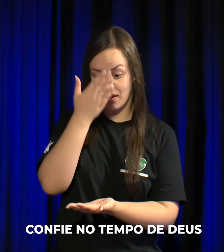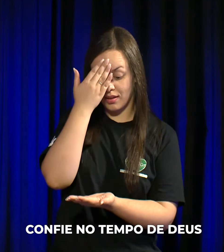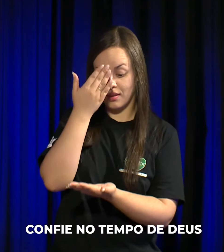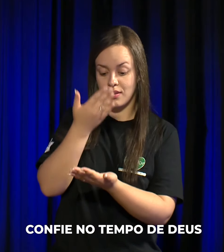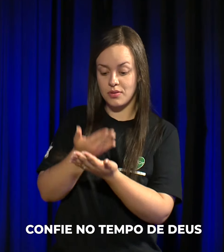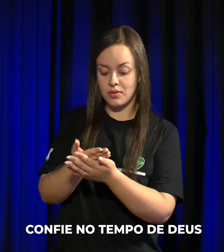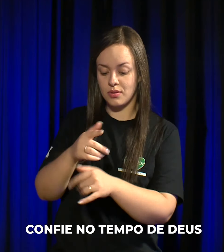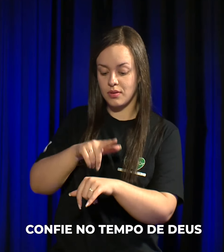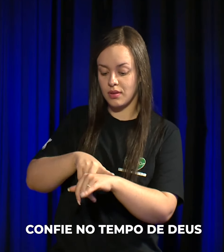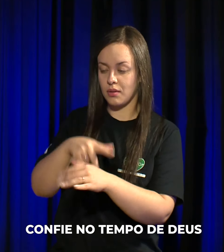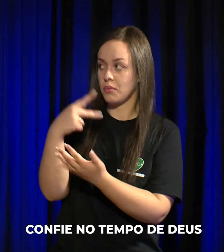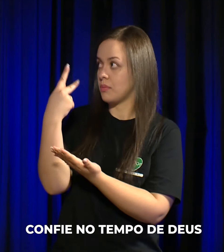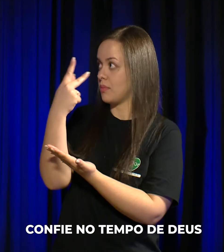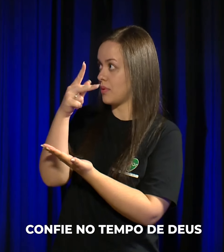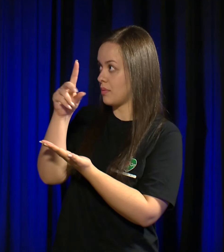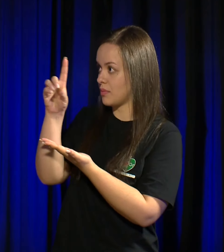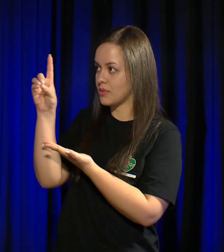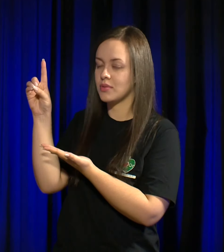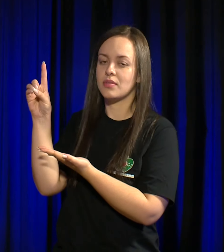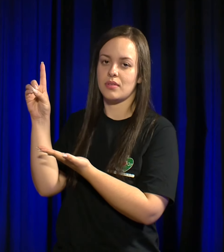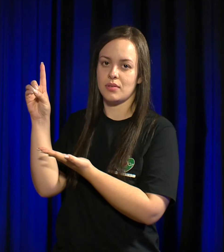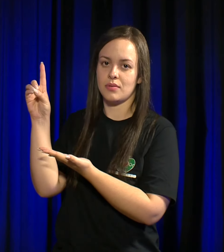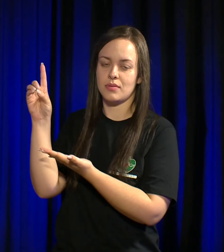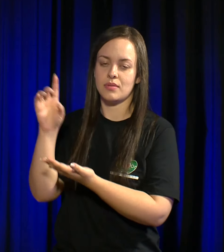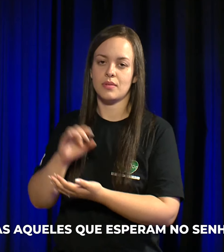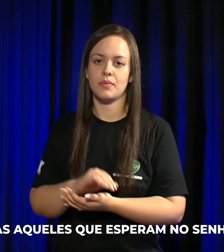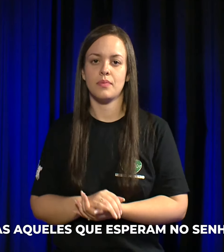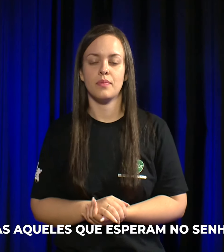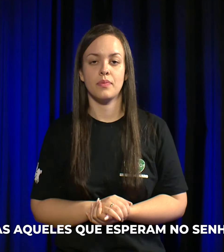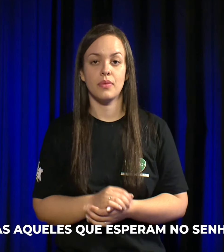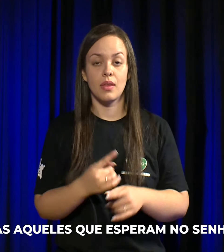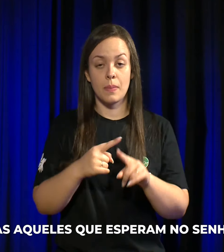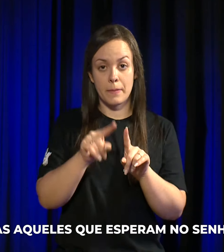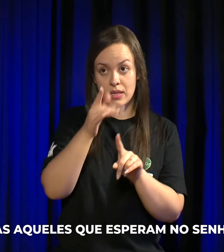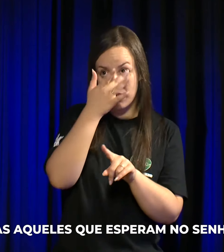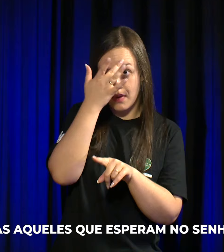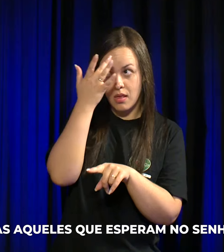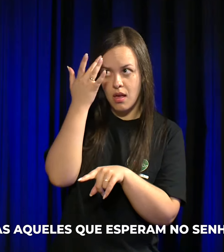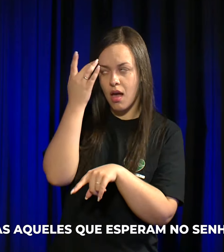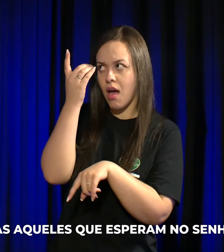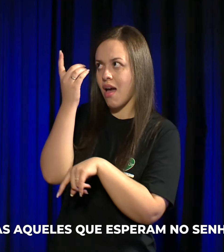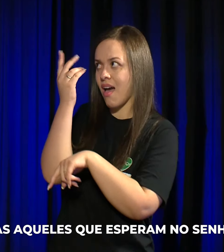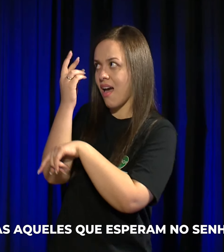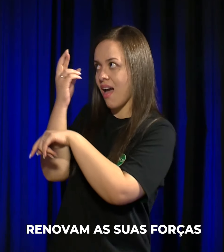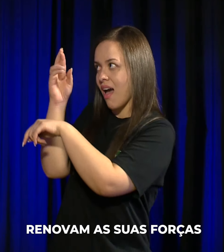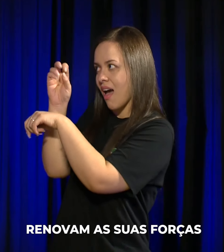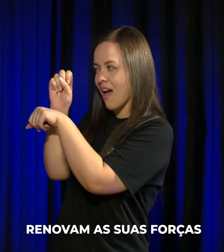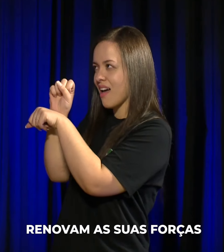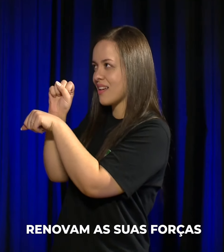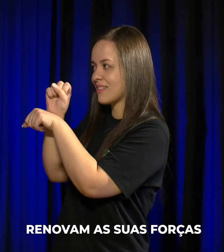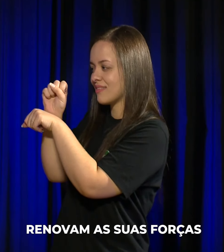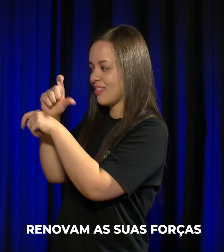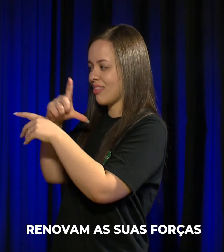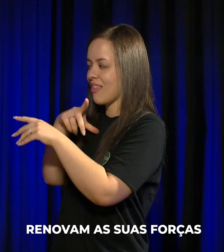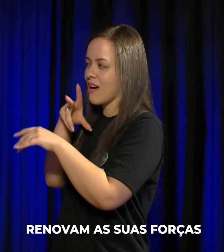Confie no tempo de Deus. Mas aqueles que esperam no Senhor renovam as suas